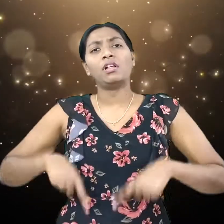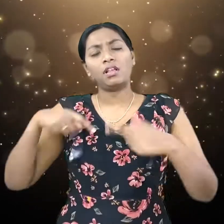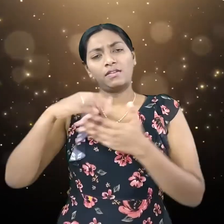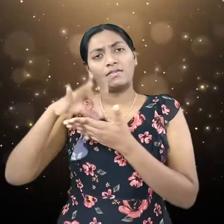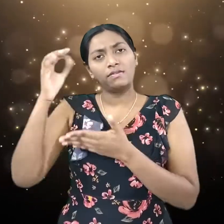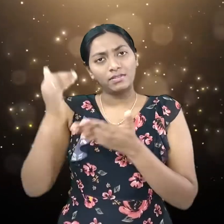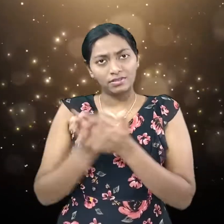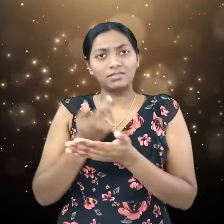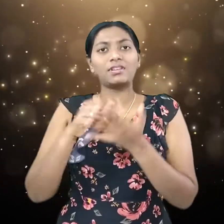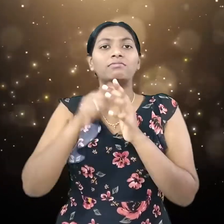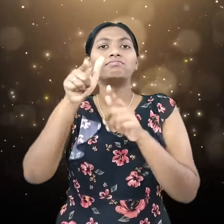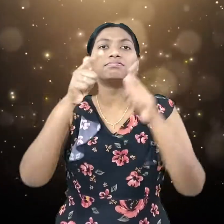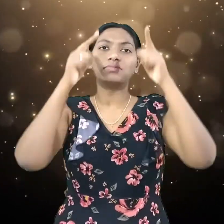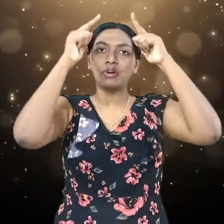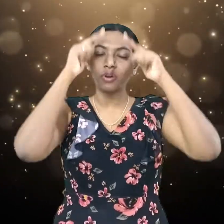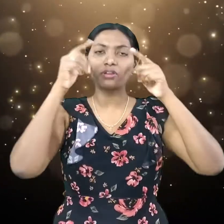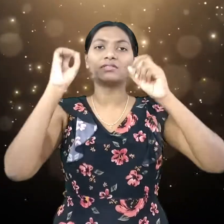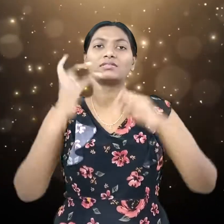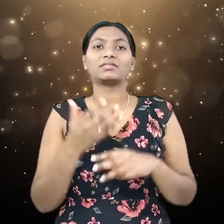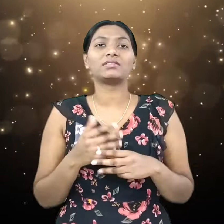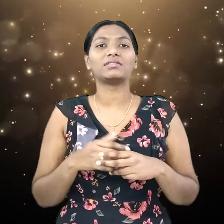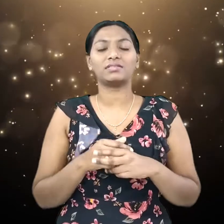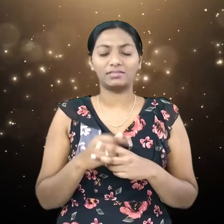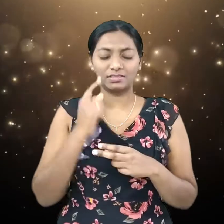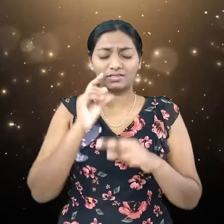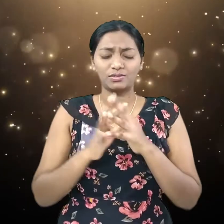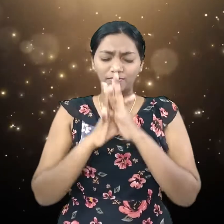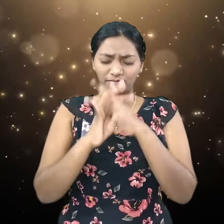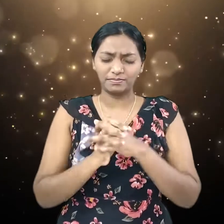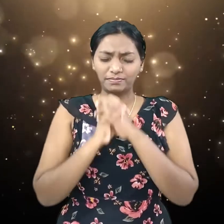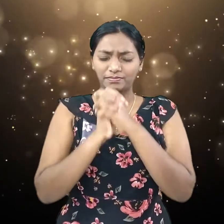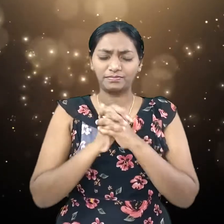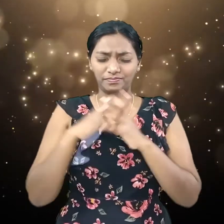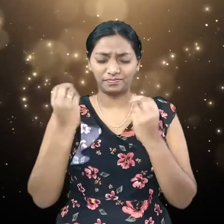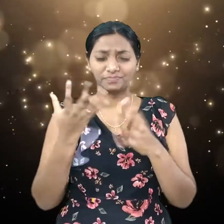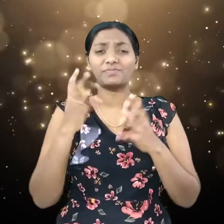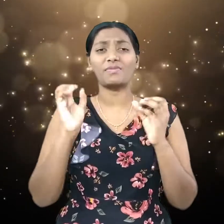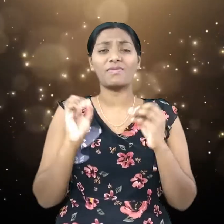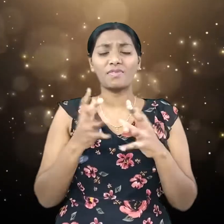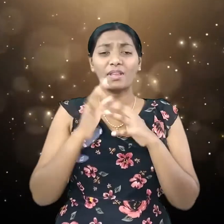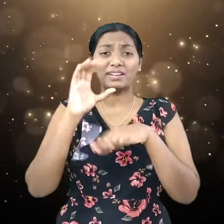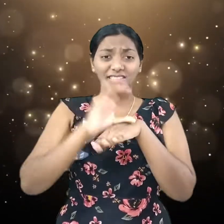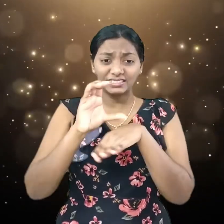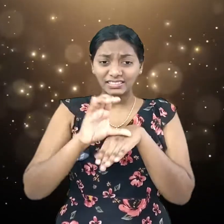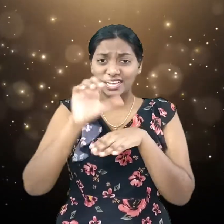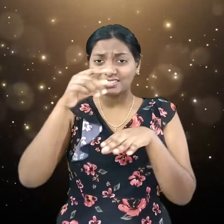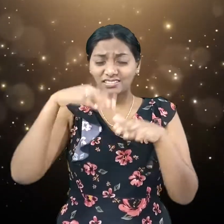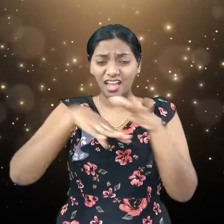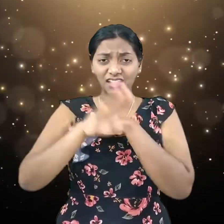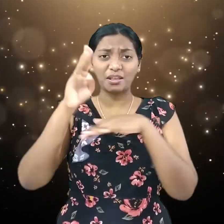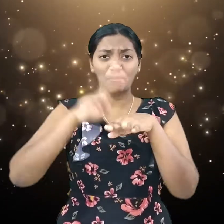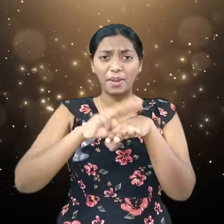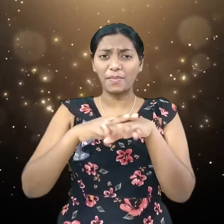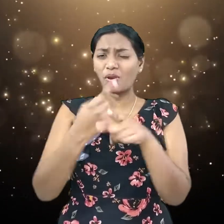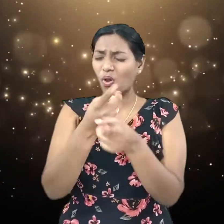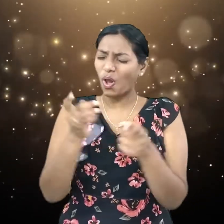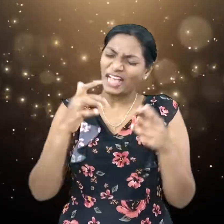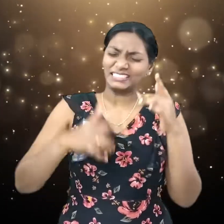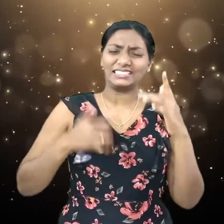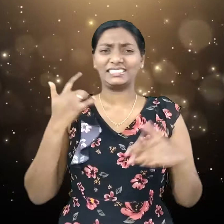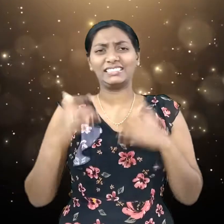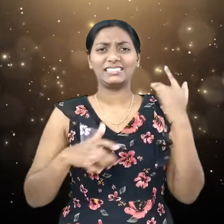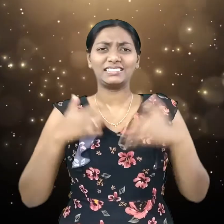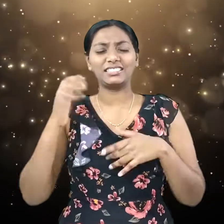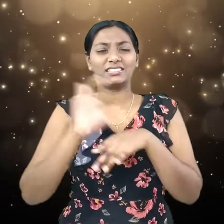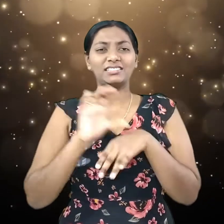आ रासा जहे द्रक आमा। प्रार्थना कीजिए कि चर्च का हर मेंबर वो हमेशा वो